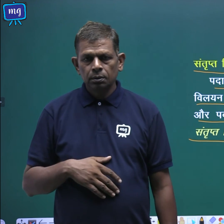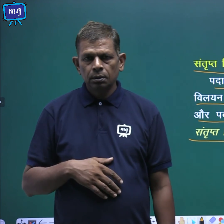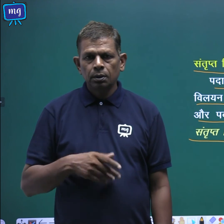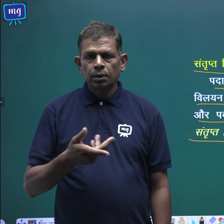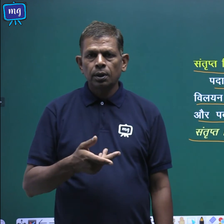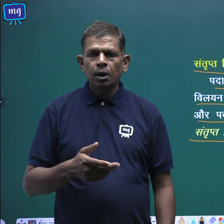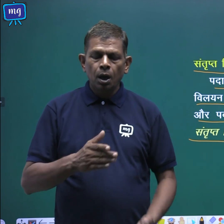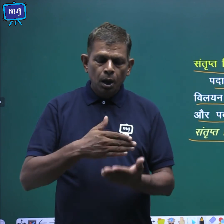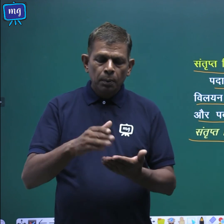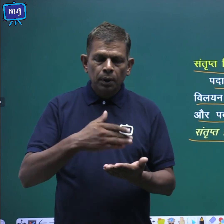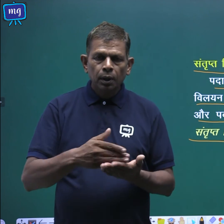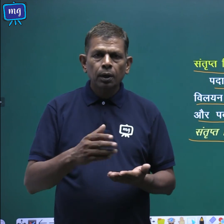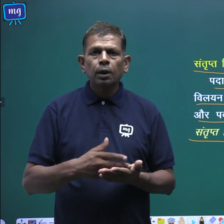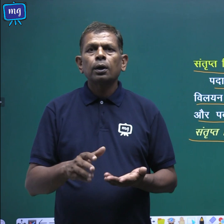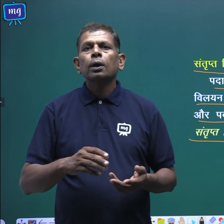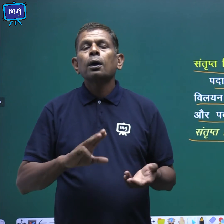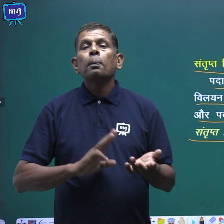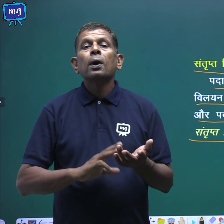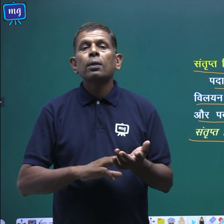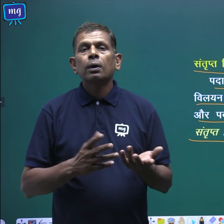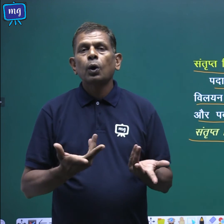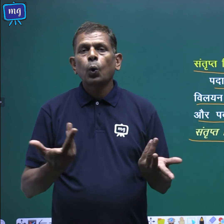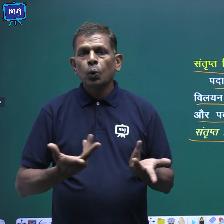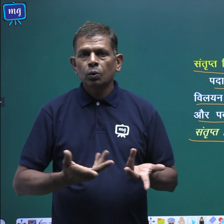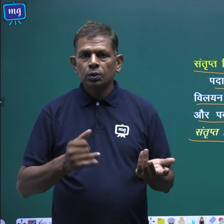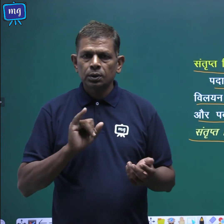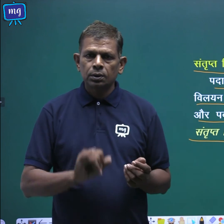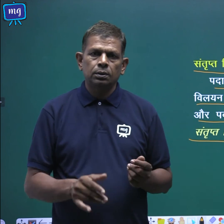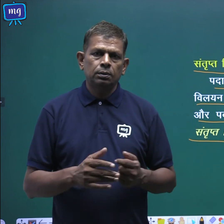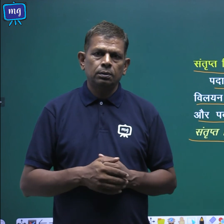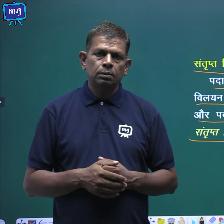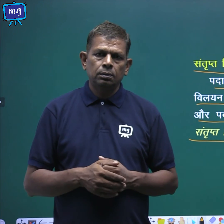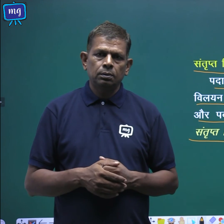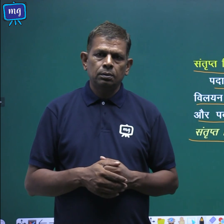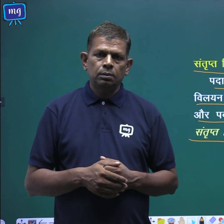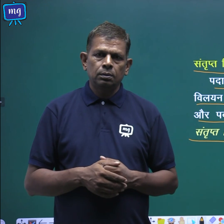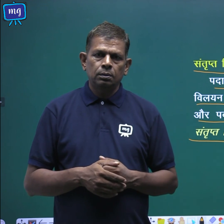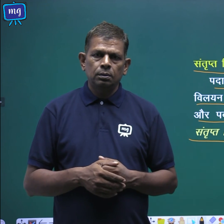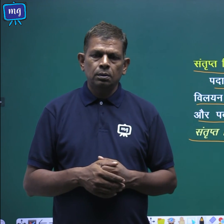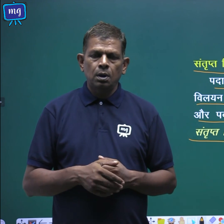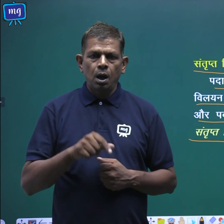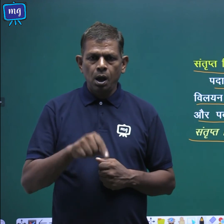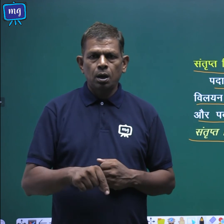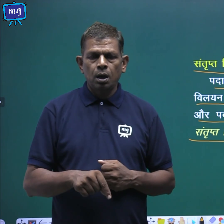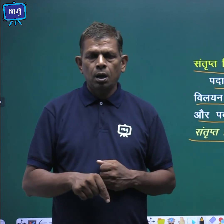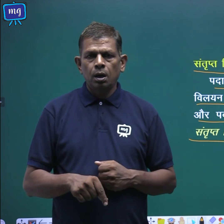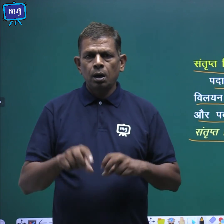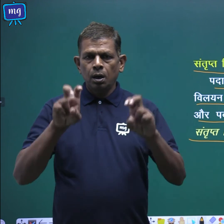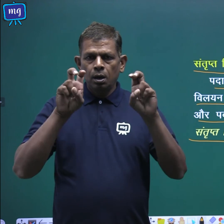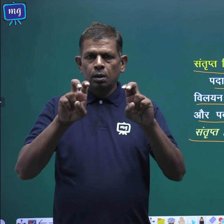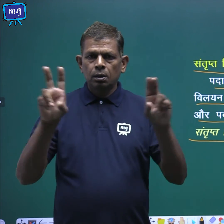कि पृथक्करण की विधियां कौन कौन सी हैं। अब पाठ का सारांश